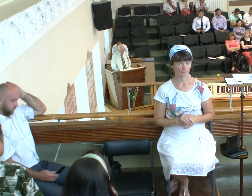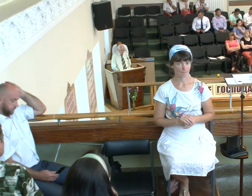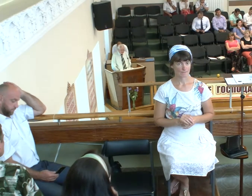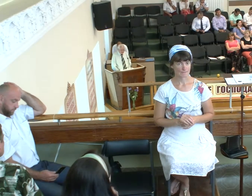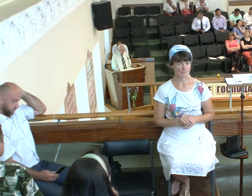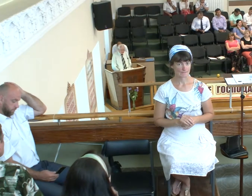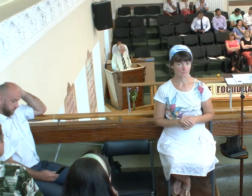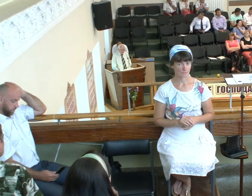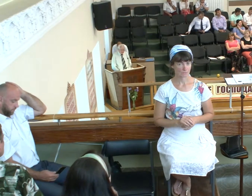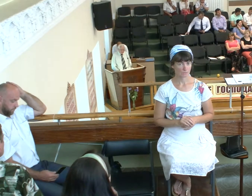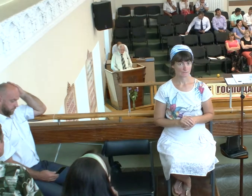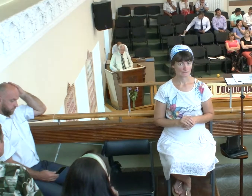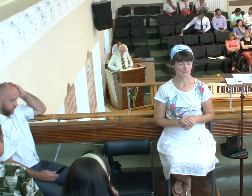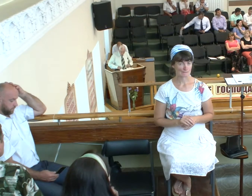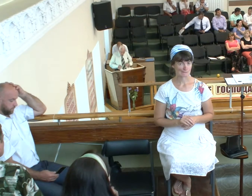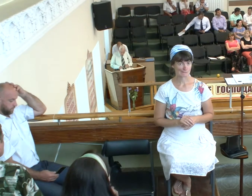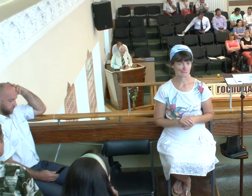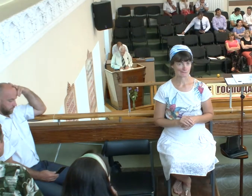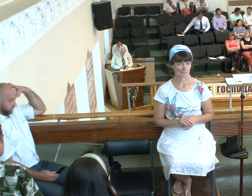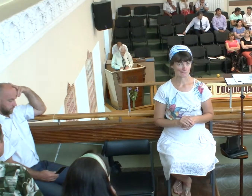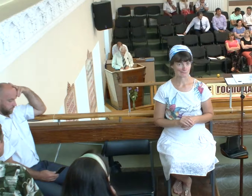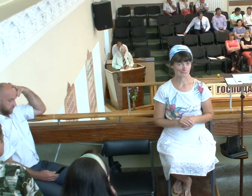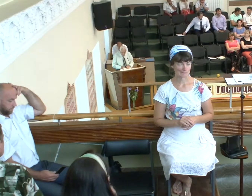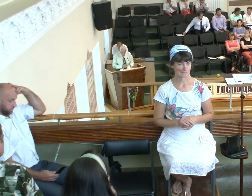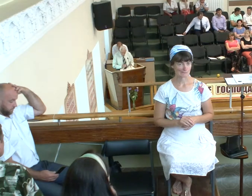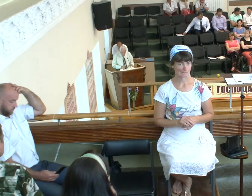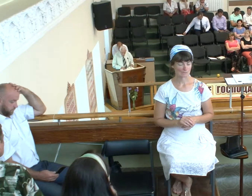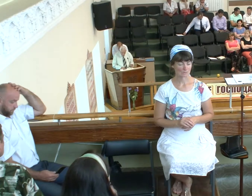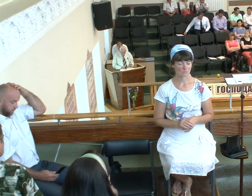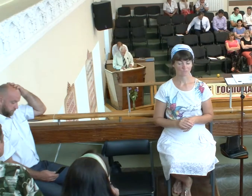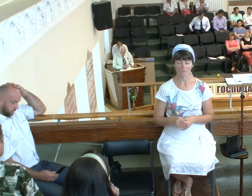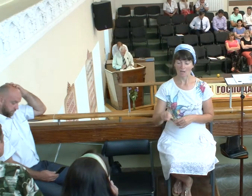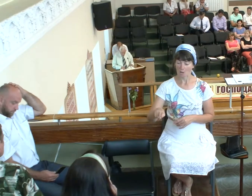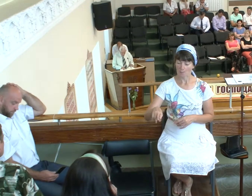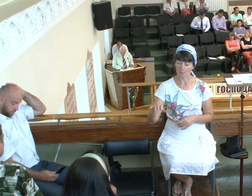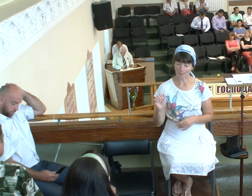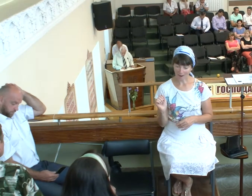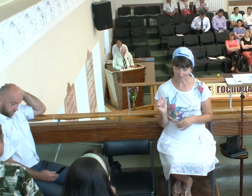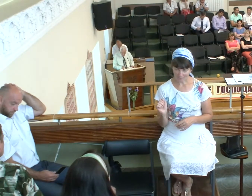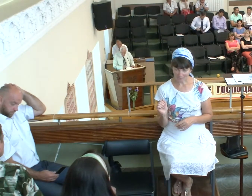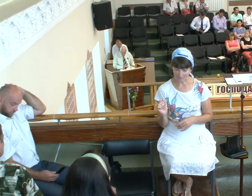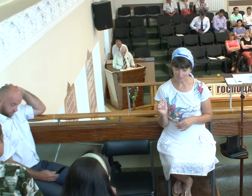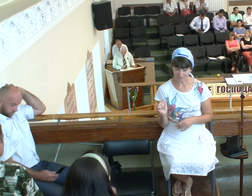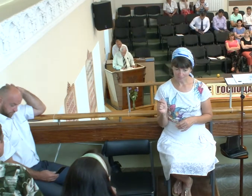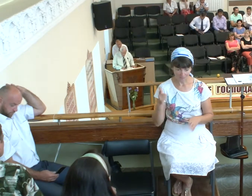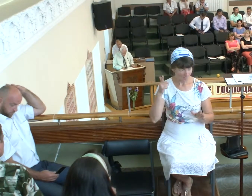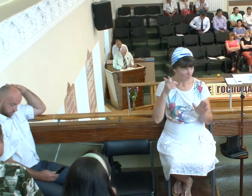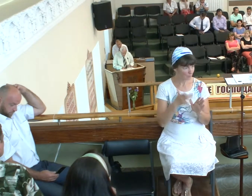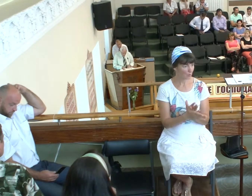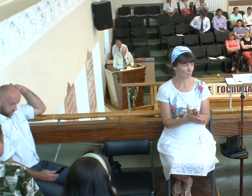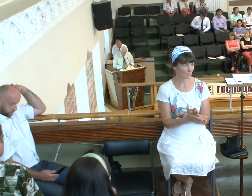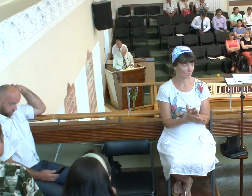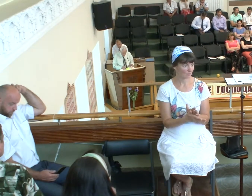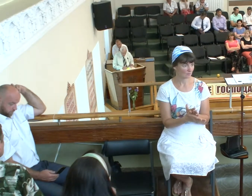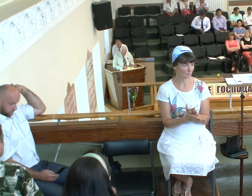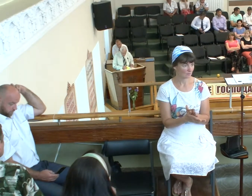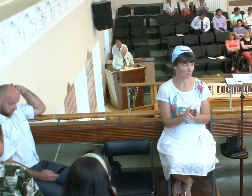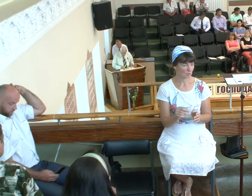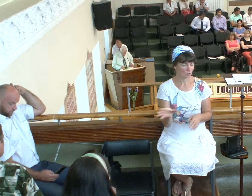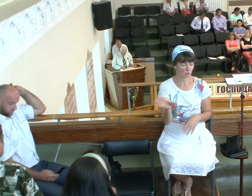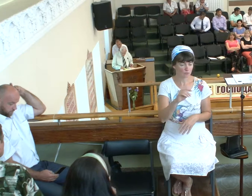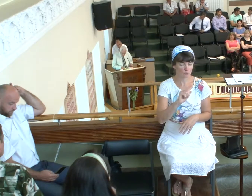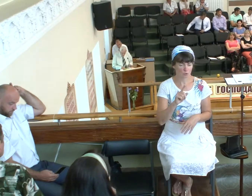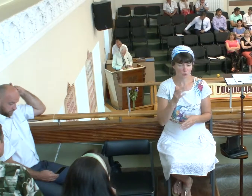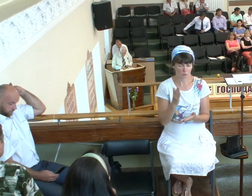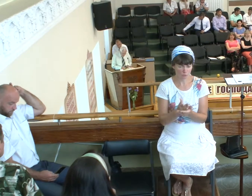Так славяне-атеисты писали об апостоле Павле. Но он оценил высоко Иисуса Христа настолько, что